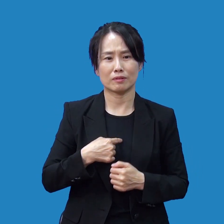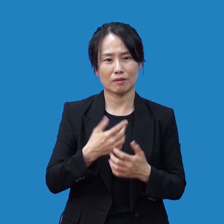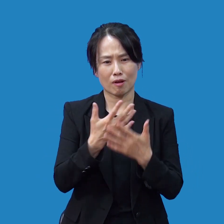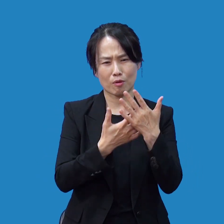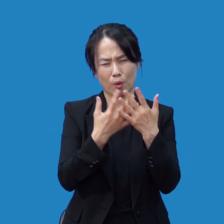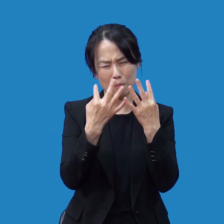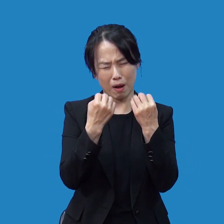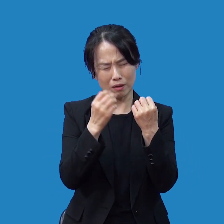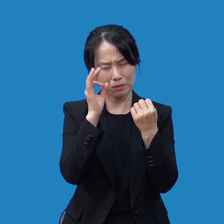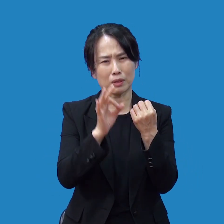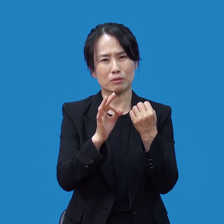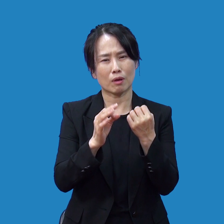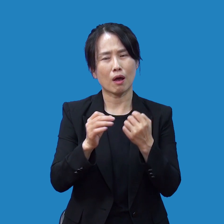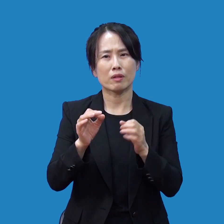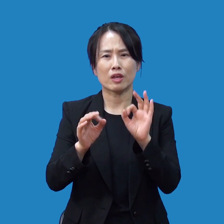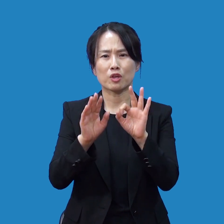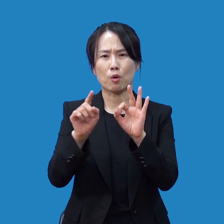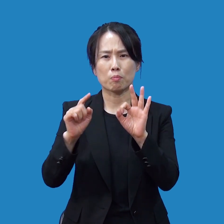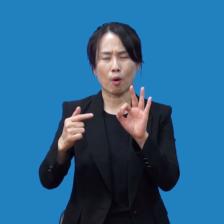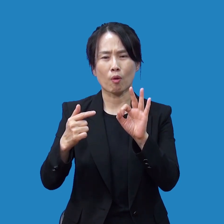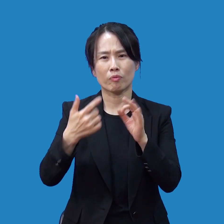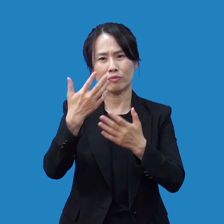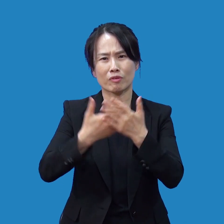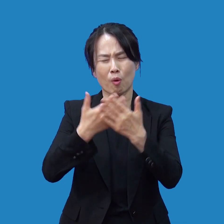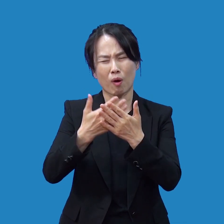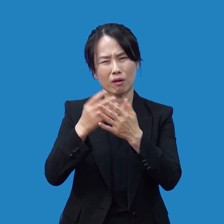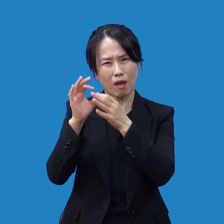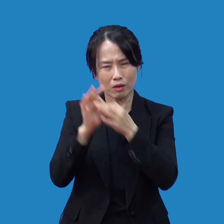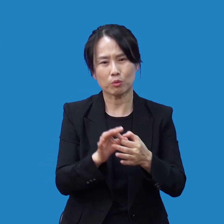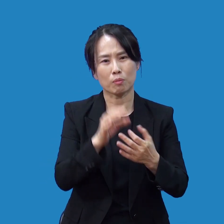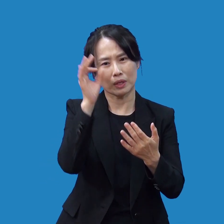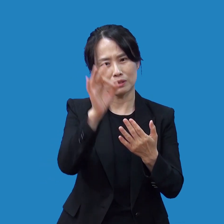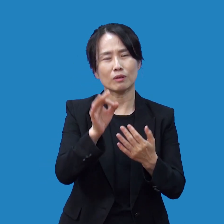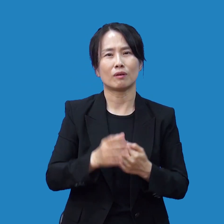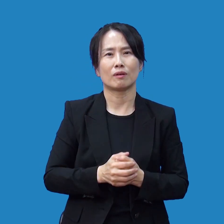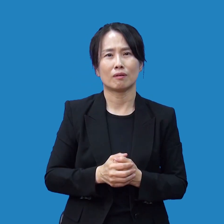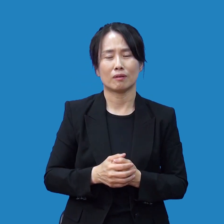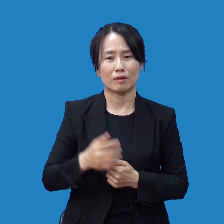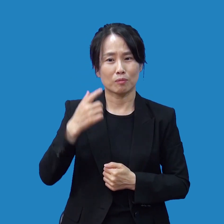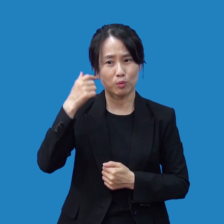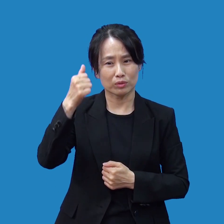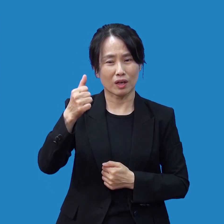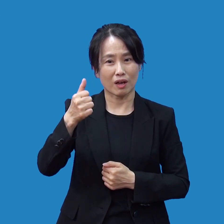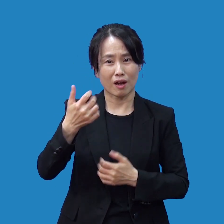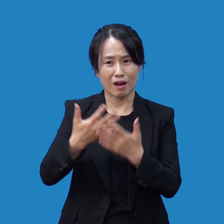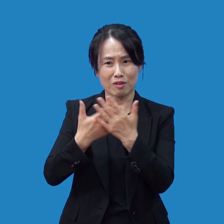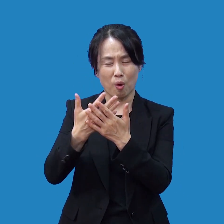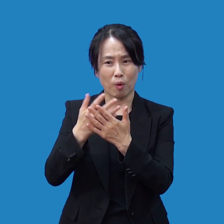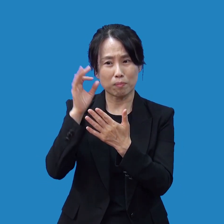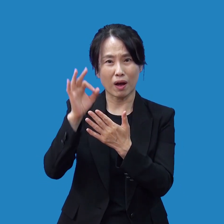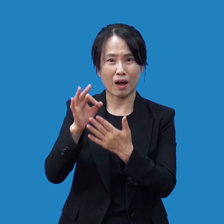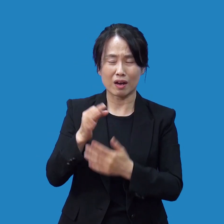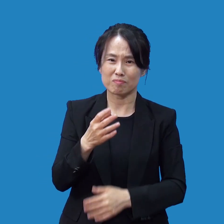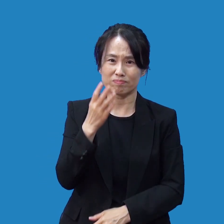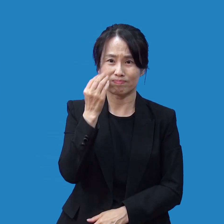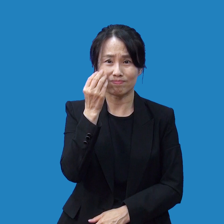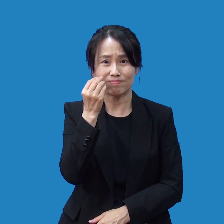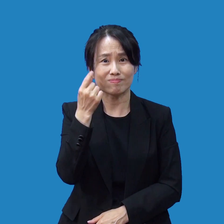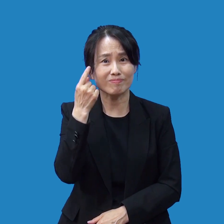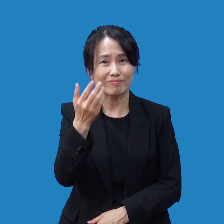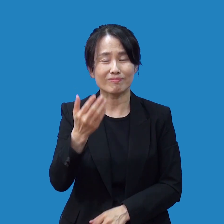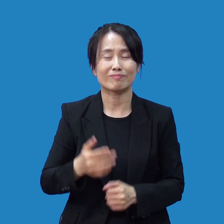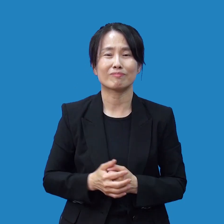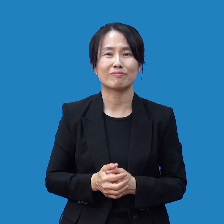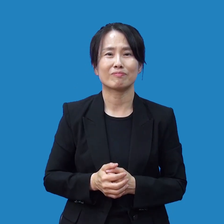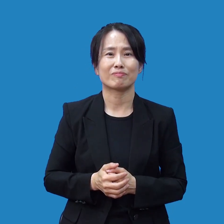많이 봤던 것 같아요. 한 10번 정도 더 봤던 것 같은데, 혹시 목사가 무슨 그런 참 회개망측한 이상한 영화 보나 그러지